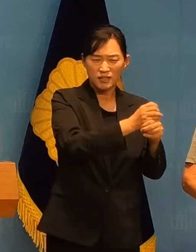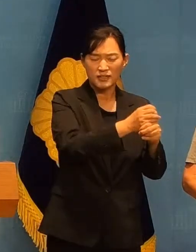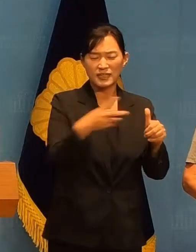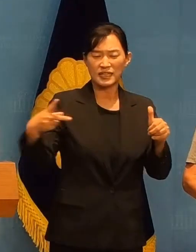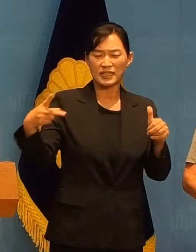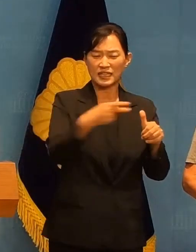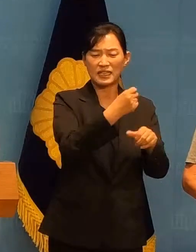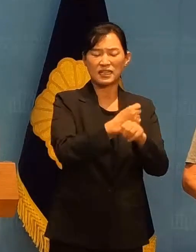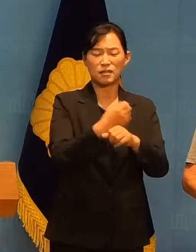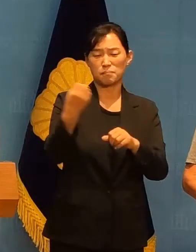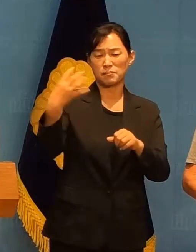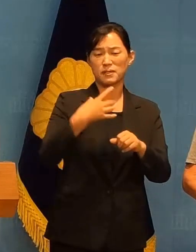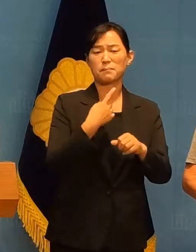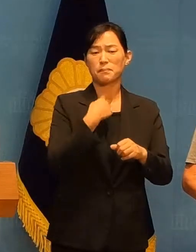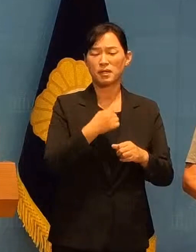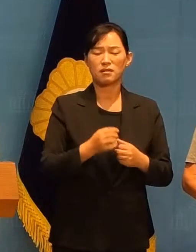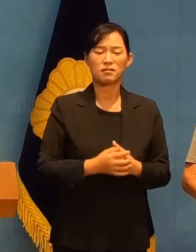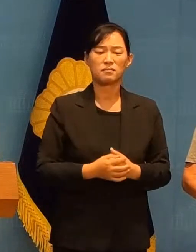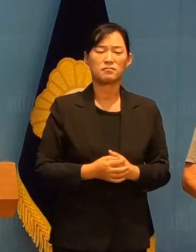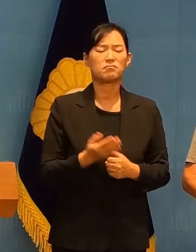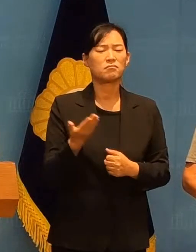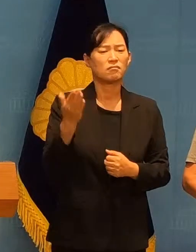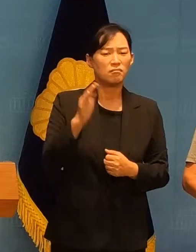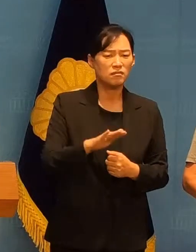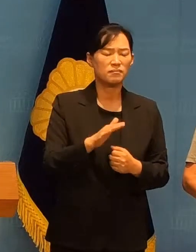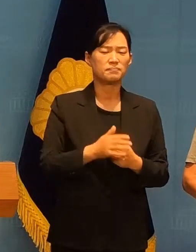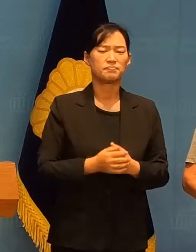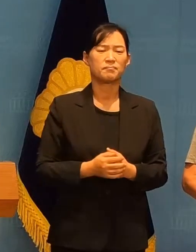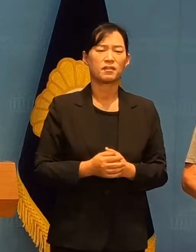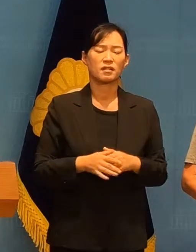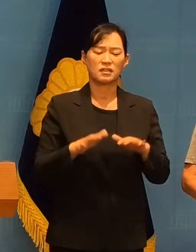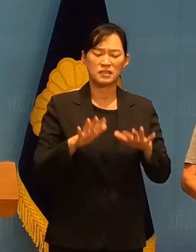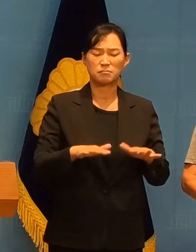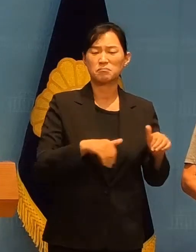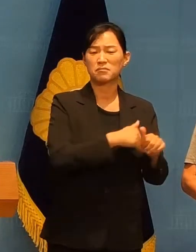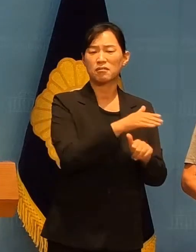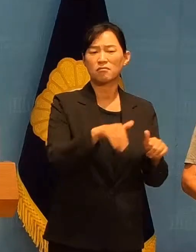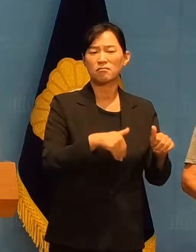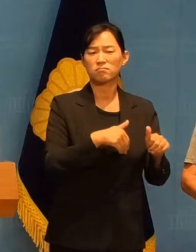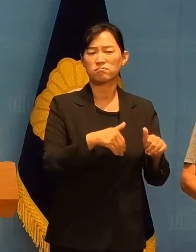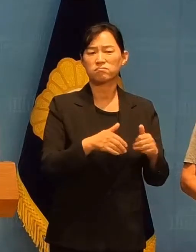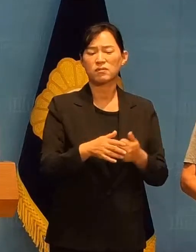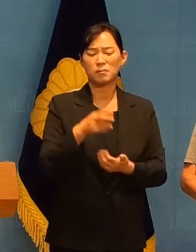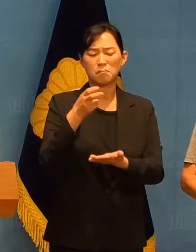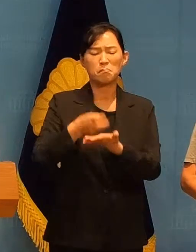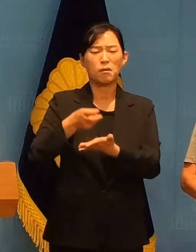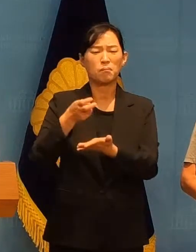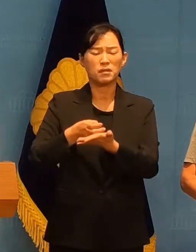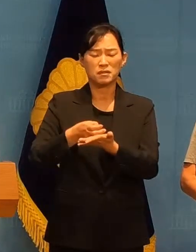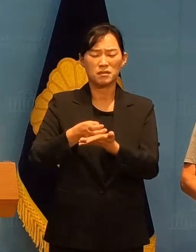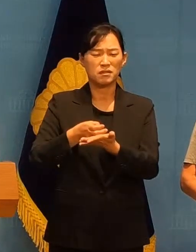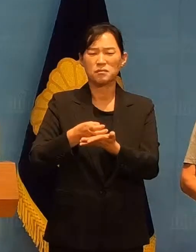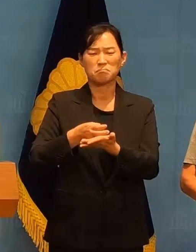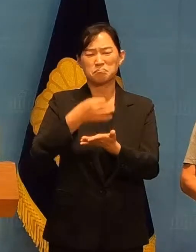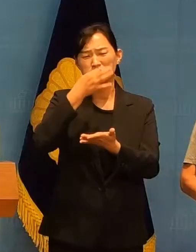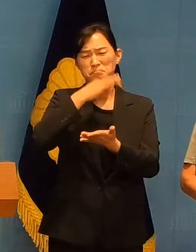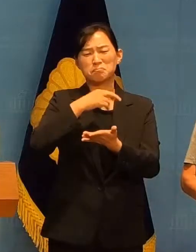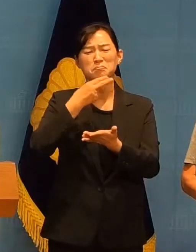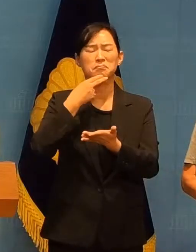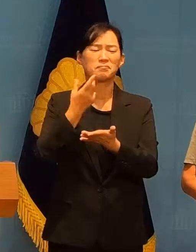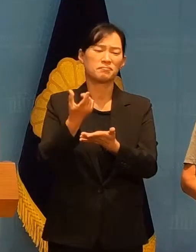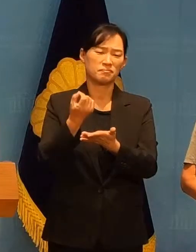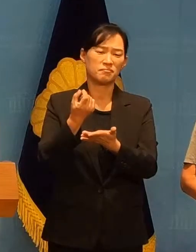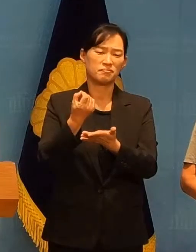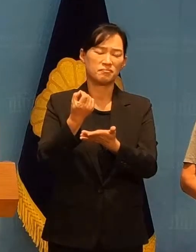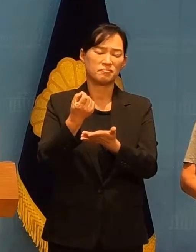뽑겠다고 밝힌 바 있습니다. 그러나 현실은 법이 무용지물처럼 작동하고